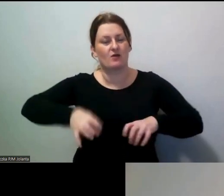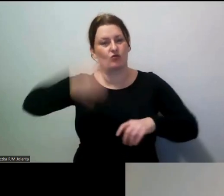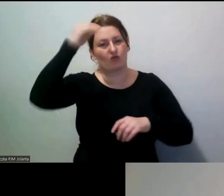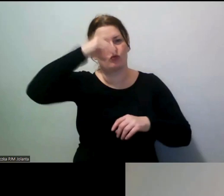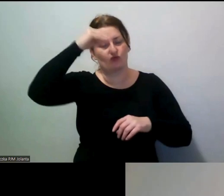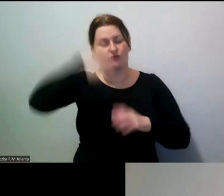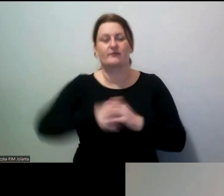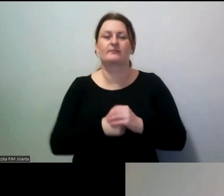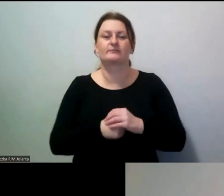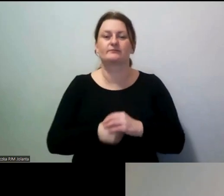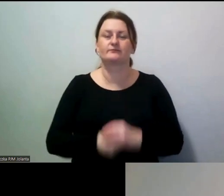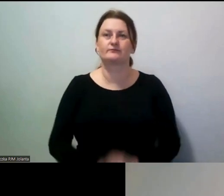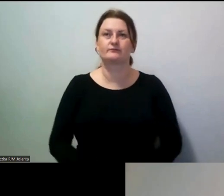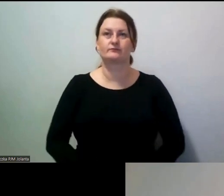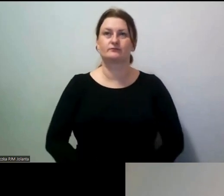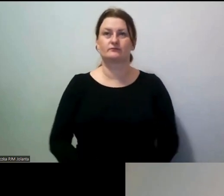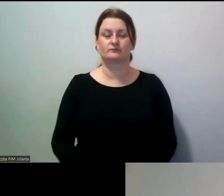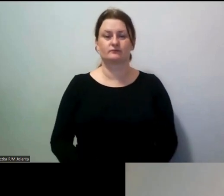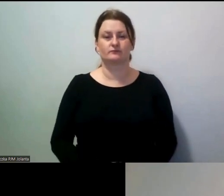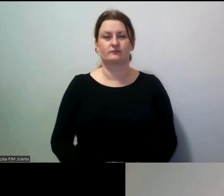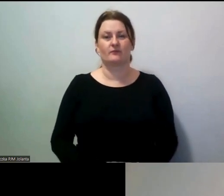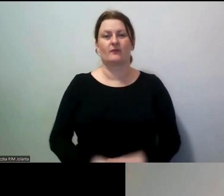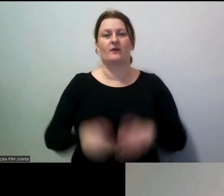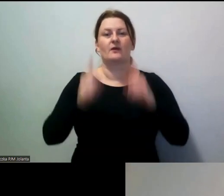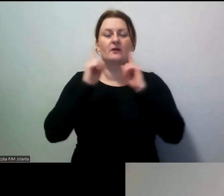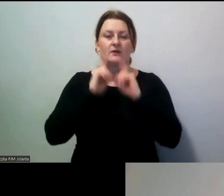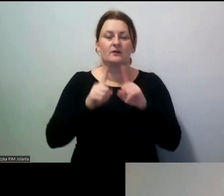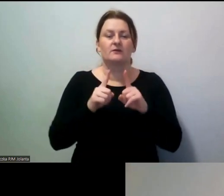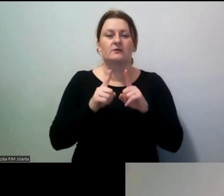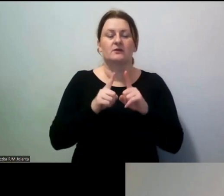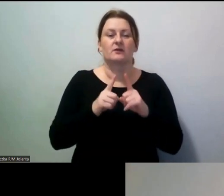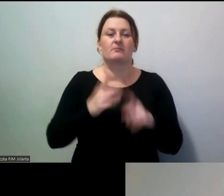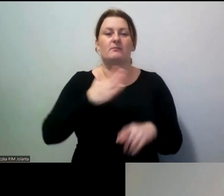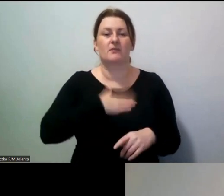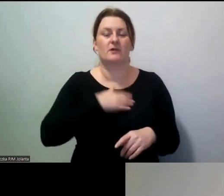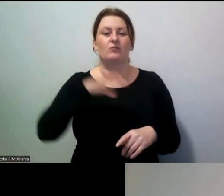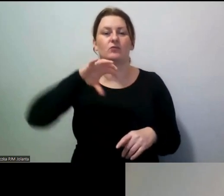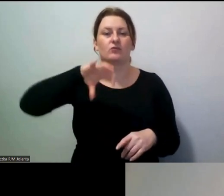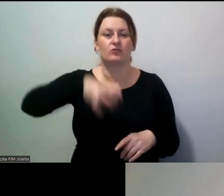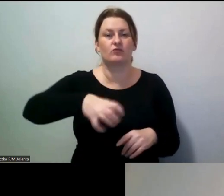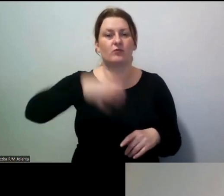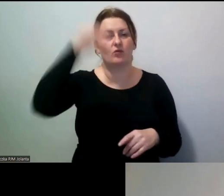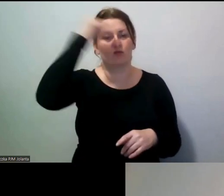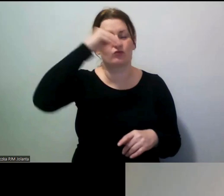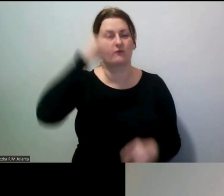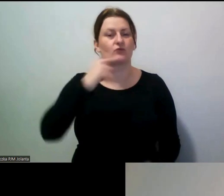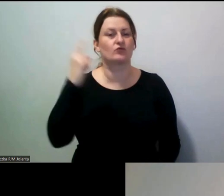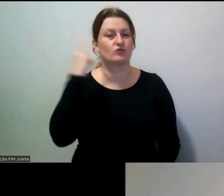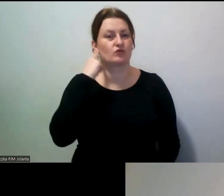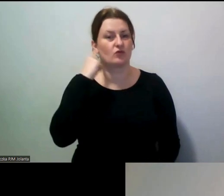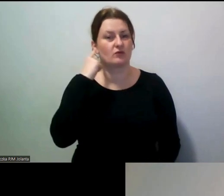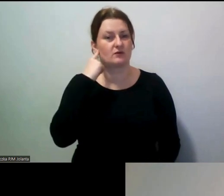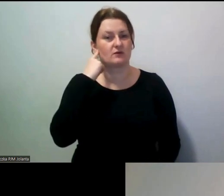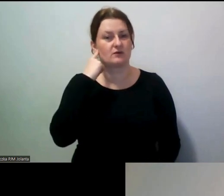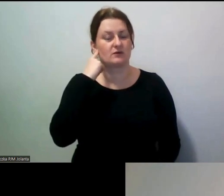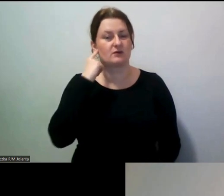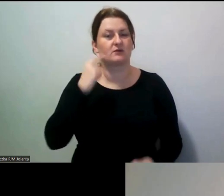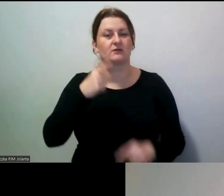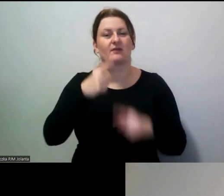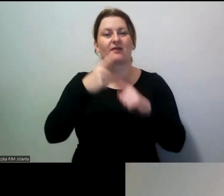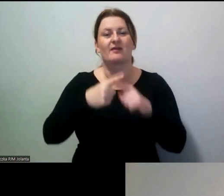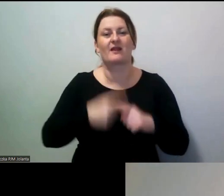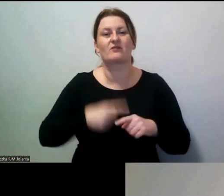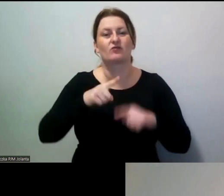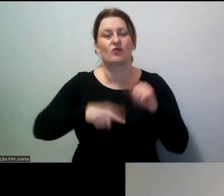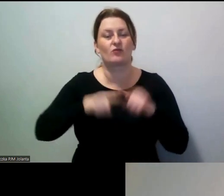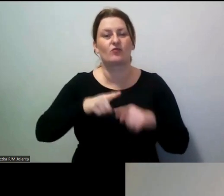Z jednej strony tak naprawdę mamy grupę uczniów słyszących. Test normalizowany był w